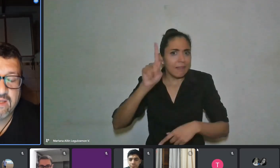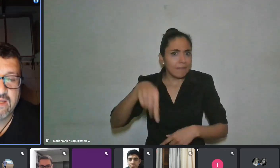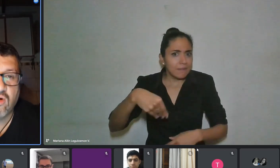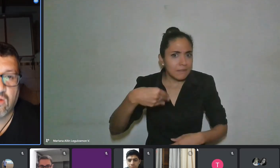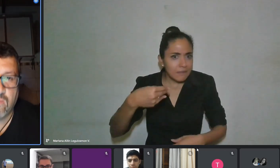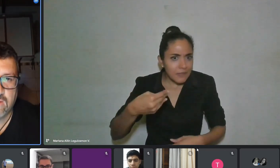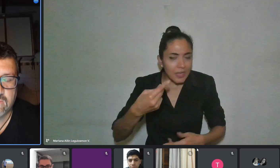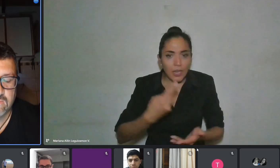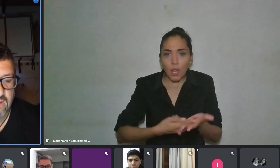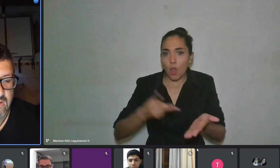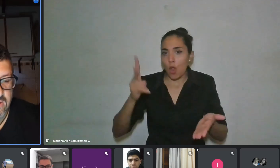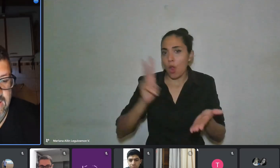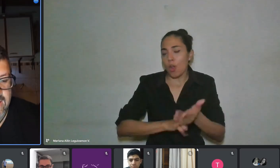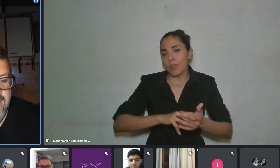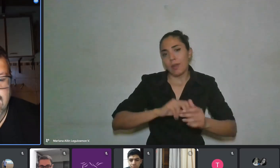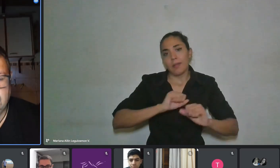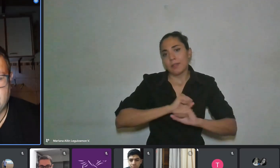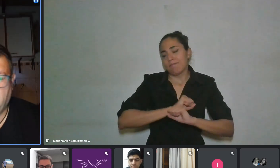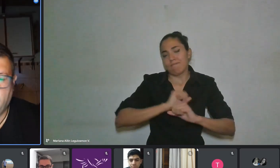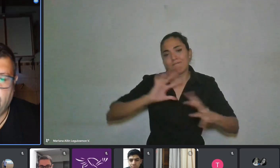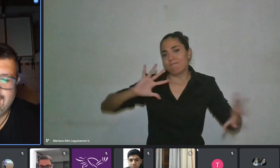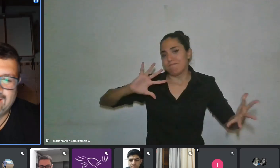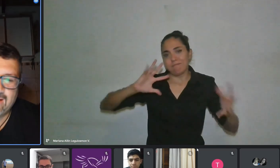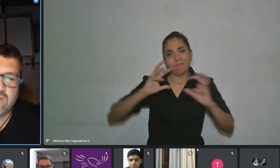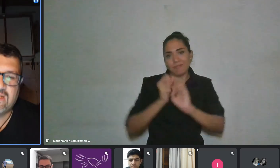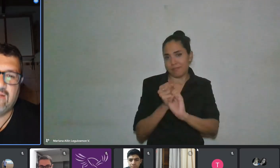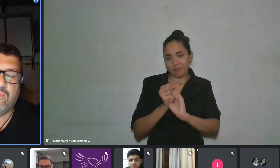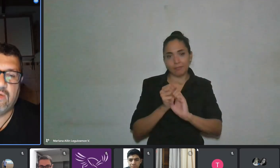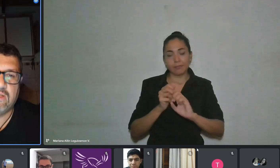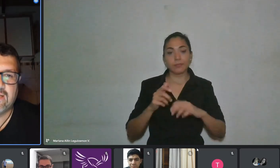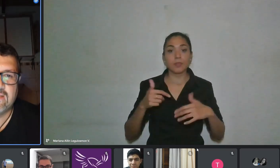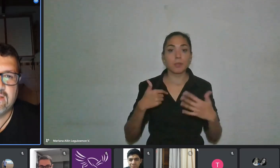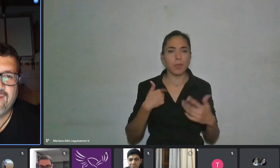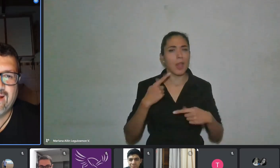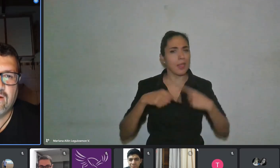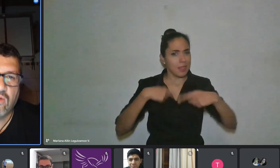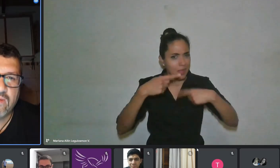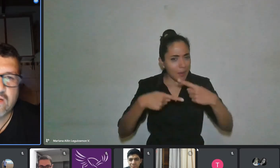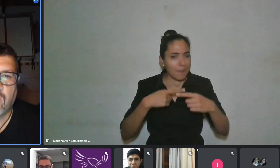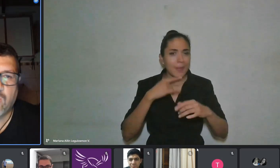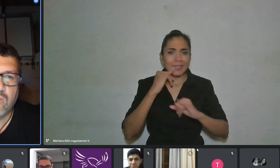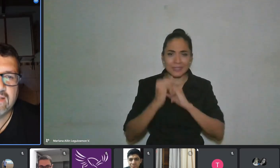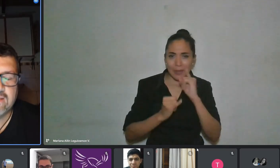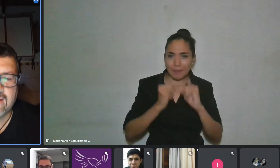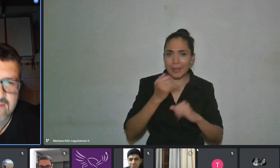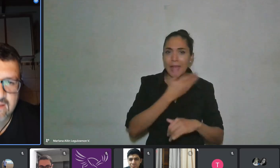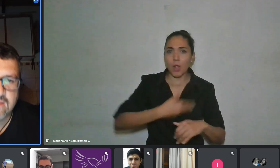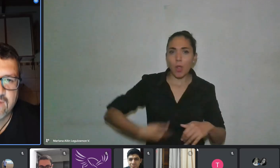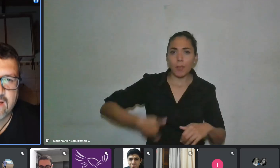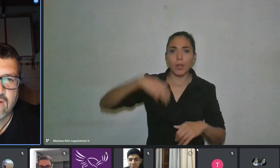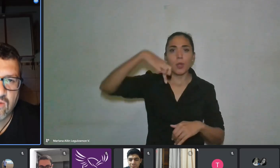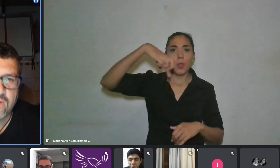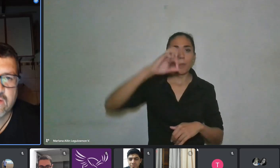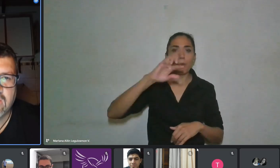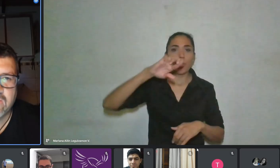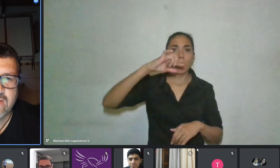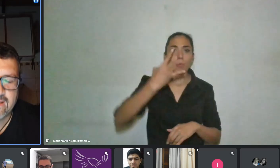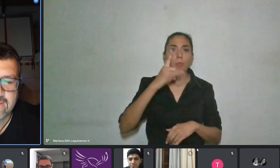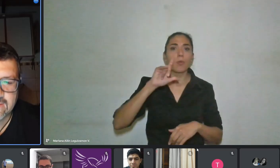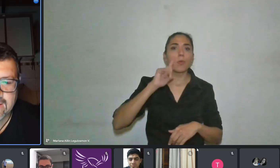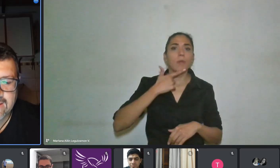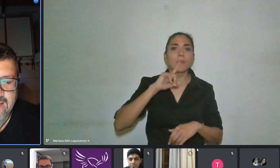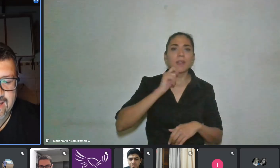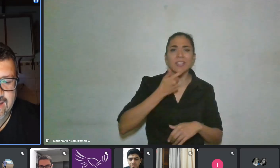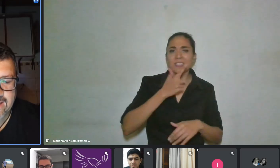otra piña enorme. Después vamos a ir desglosando un poquito qué significan los gobiernos populistas, qué significan los gobiernos